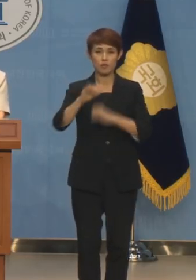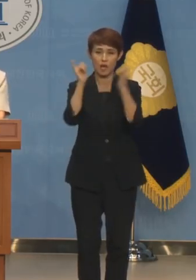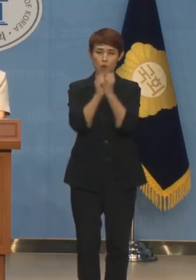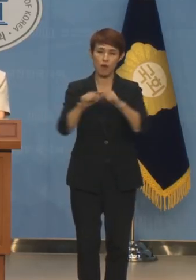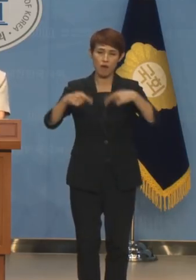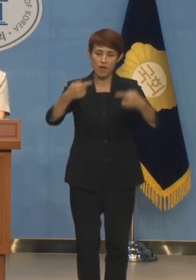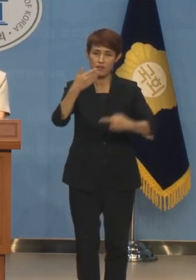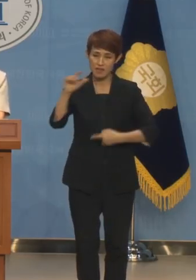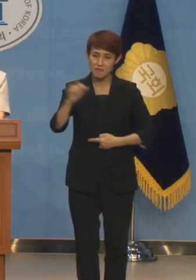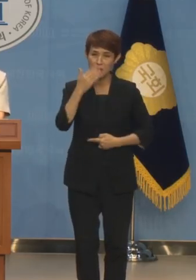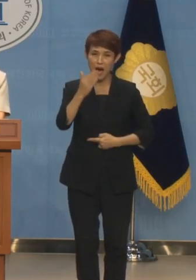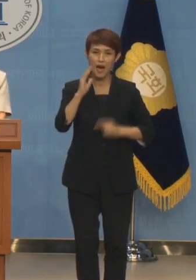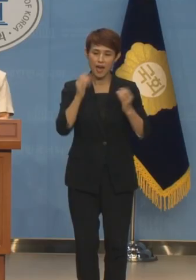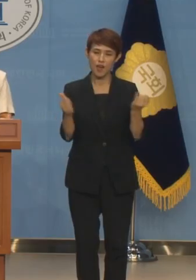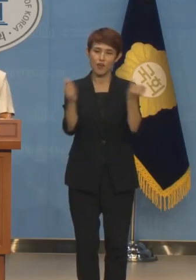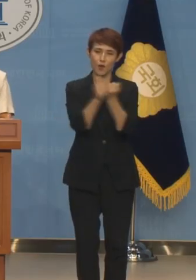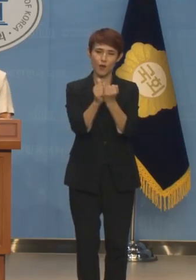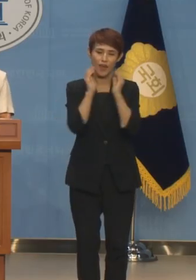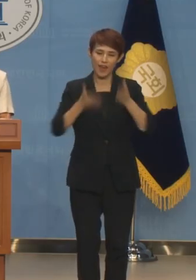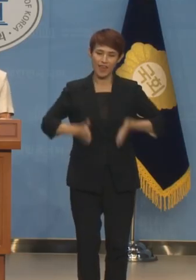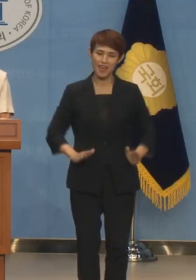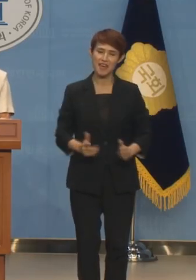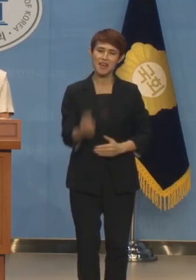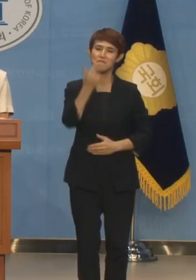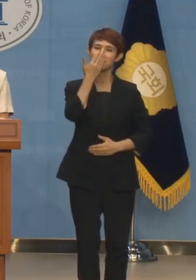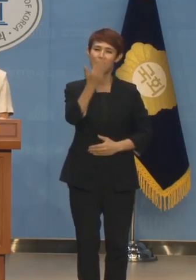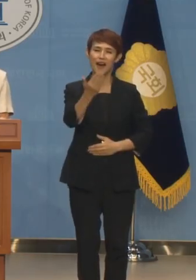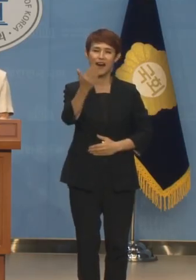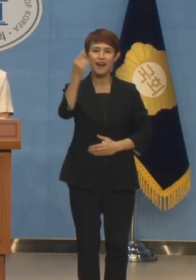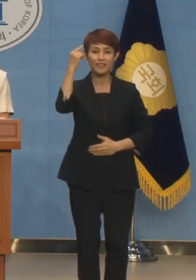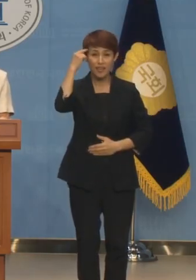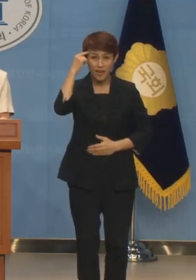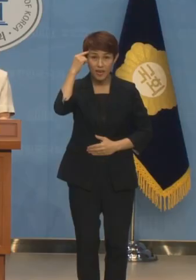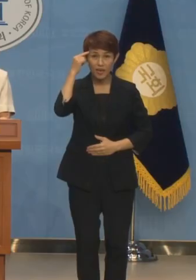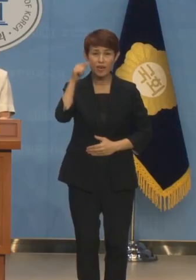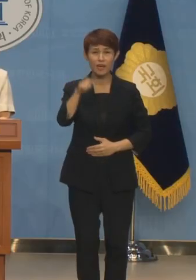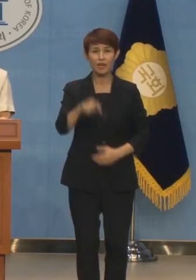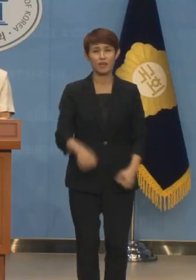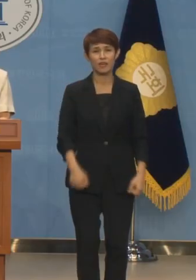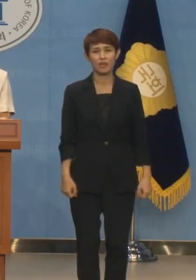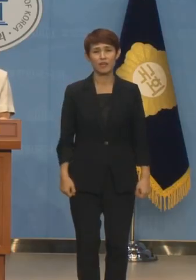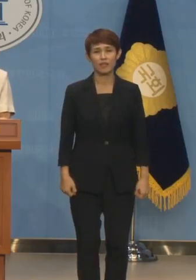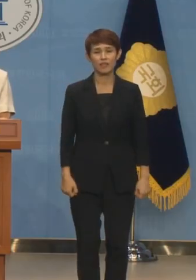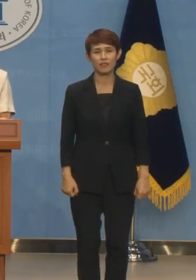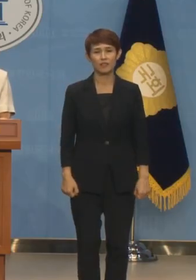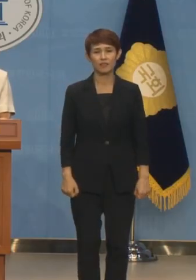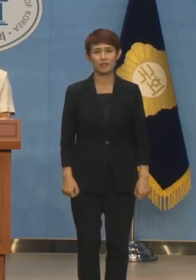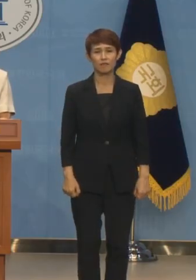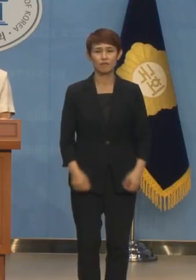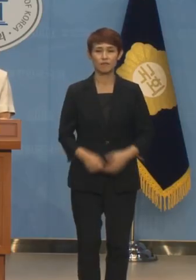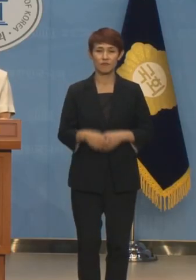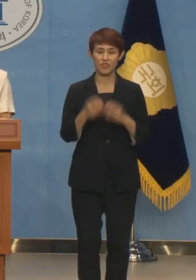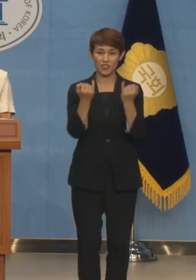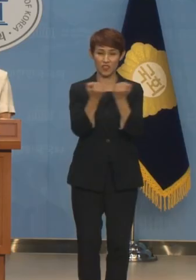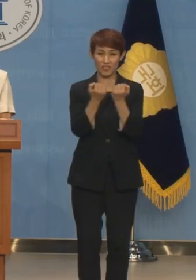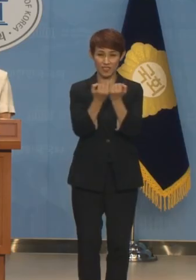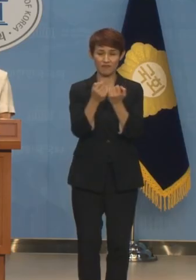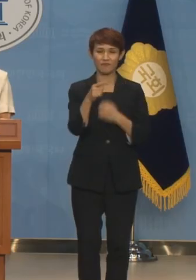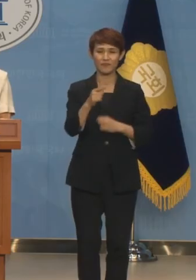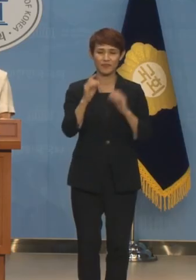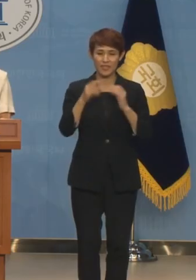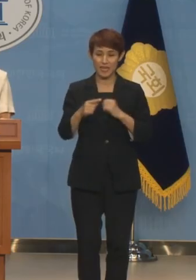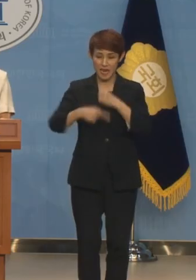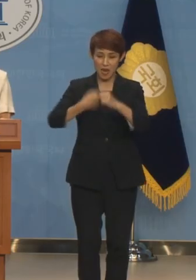빨라지고 결혼과 출산도 앞당길 수 있을 거라는 취지랍니다. 여애의 경우 1년 빨리